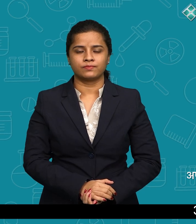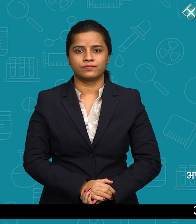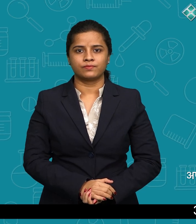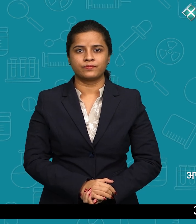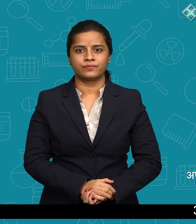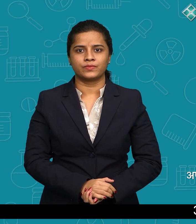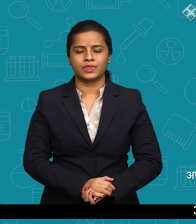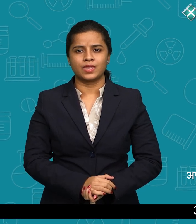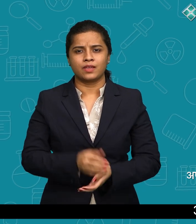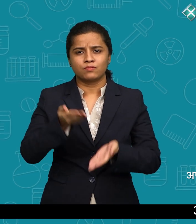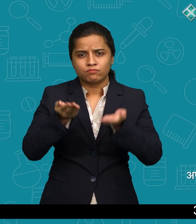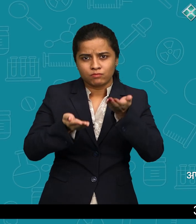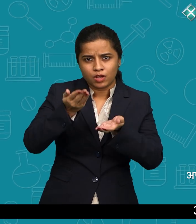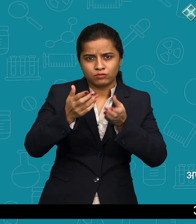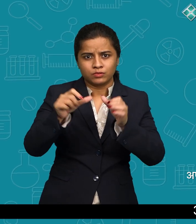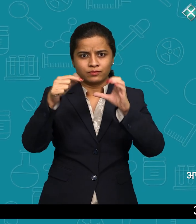आयनीकरण ऊर्जा.